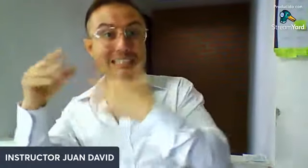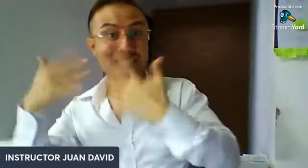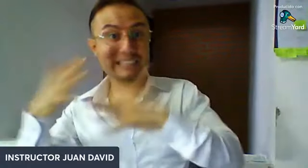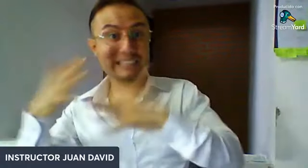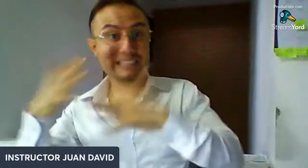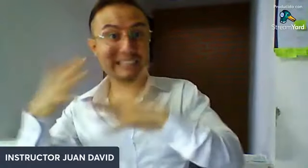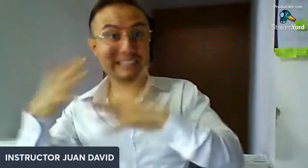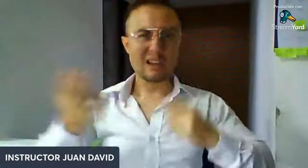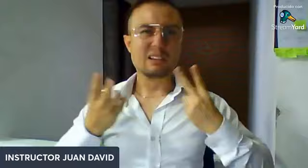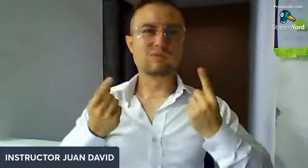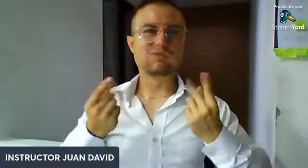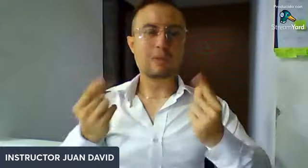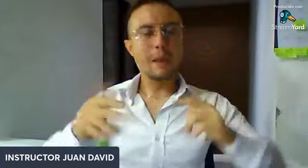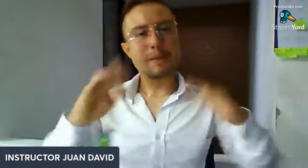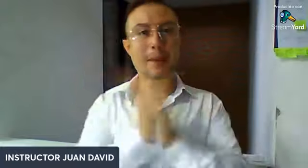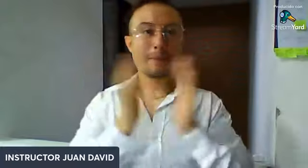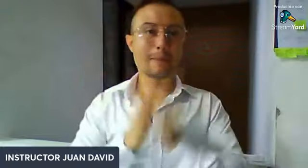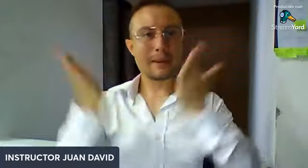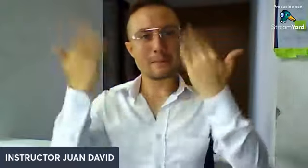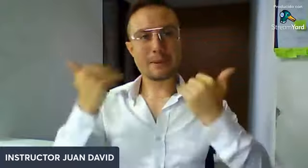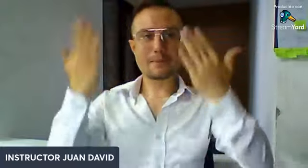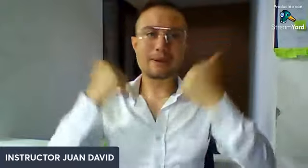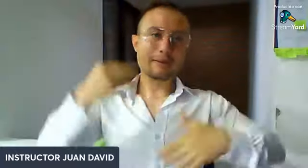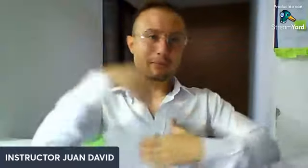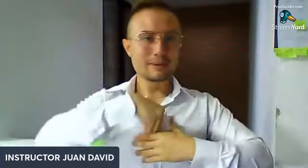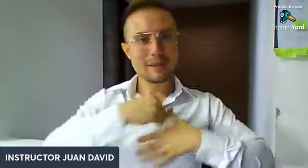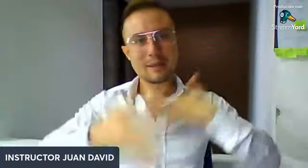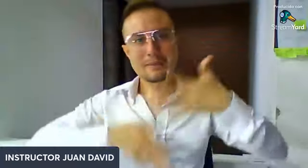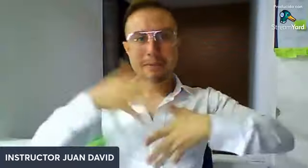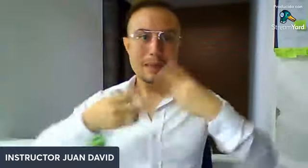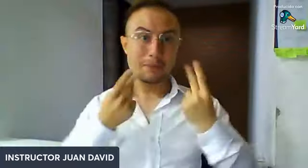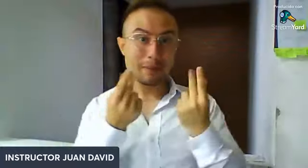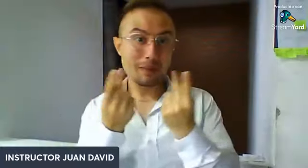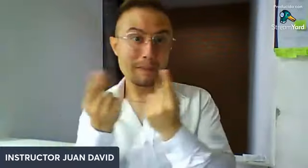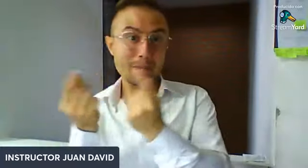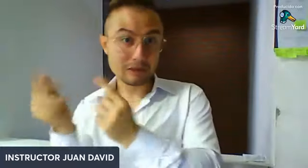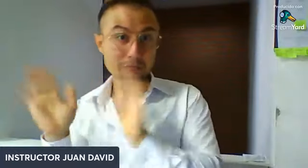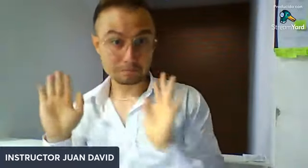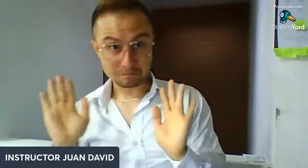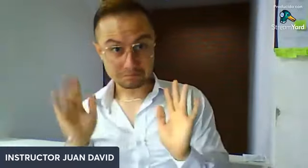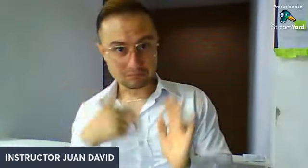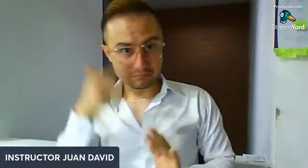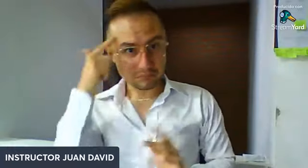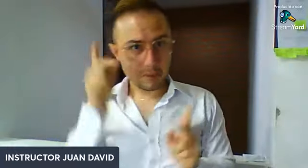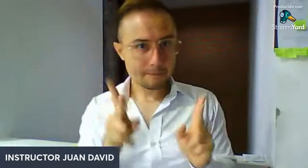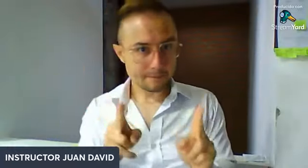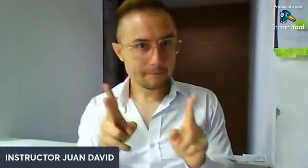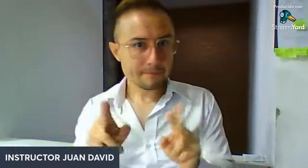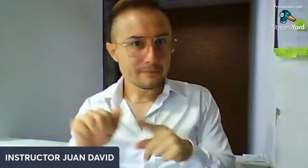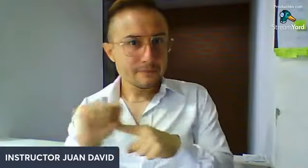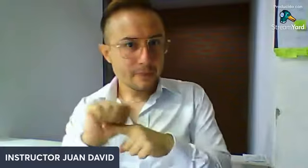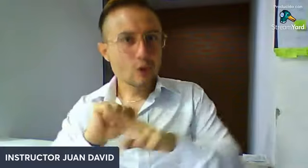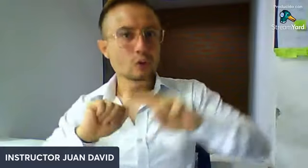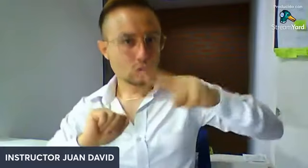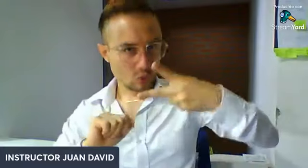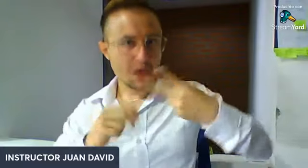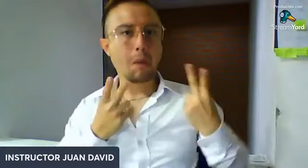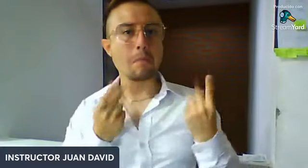que tocó pausarlo palabra por palabra, sí, y rápidamente incorporarlo en un discurso en lengua de señas, ¿vale?